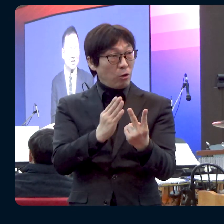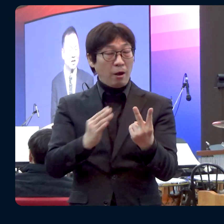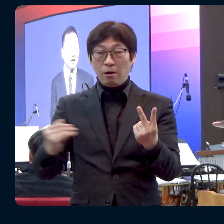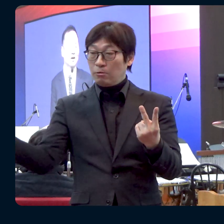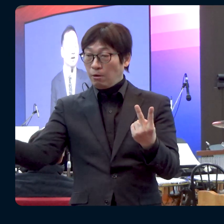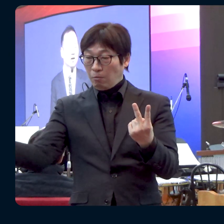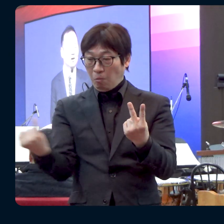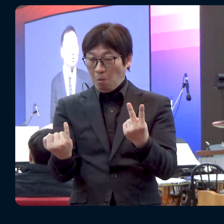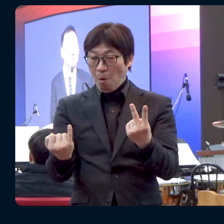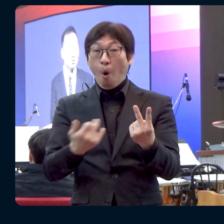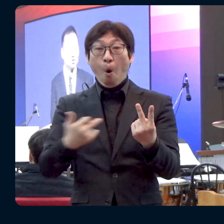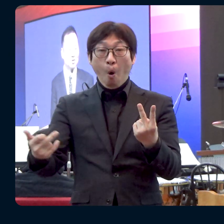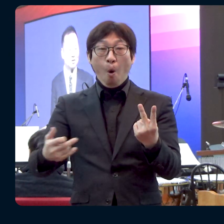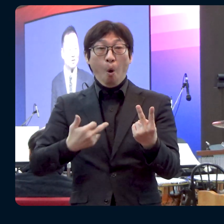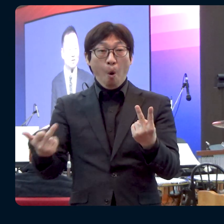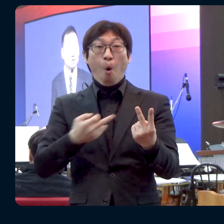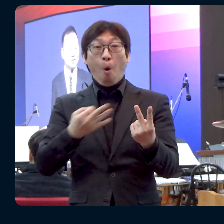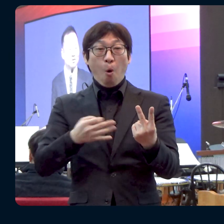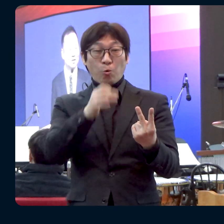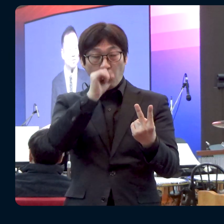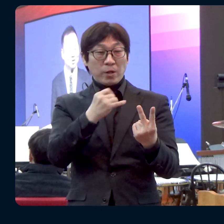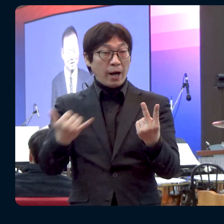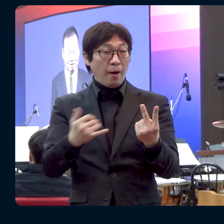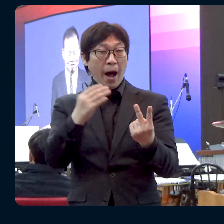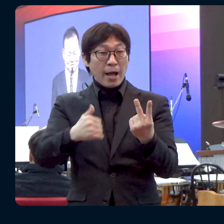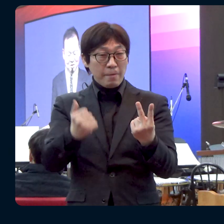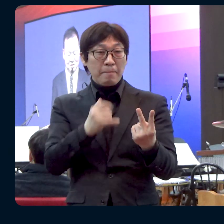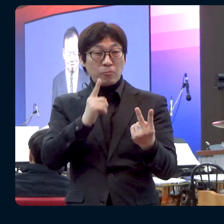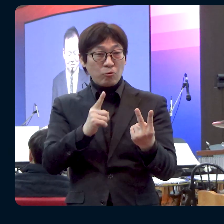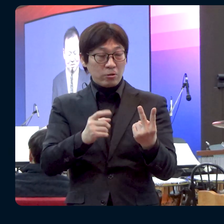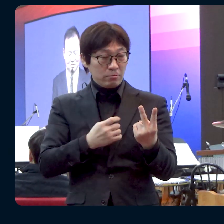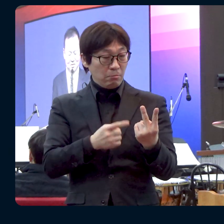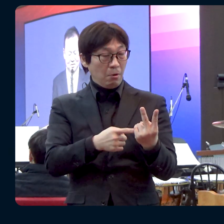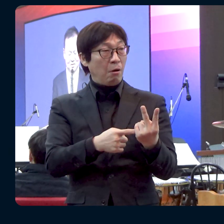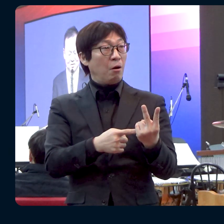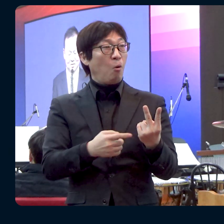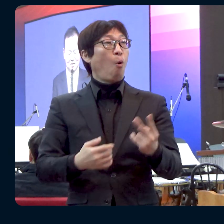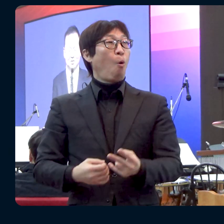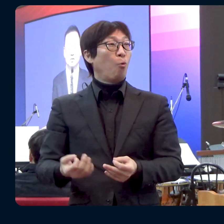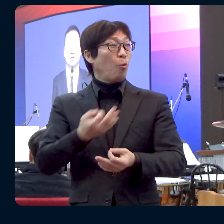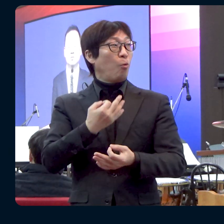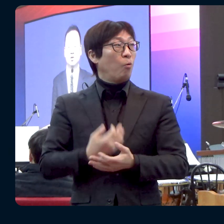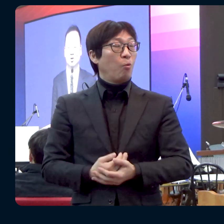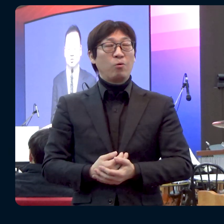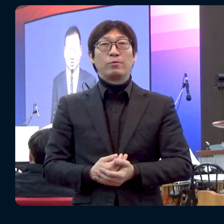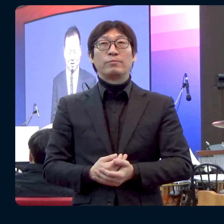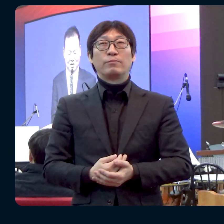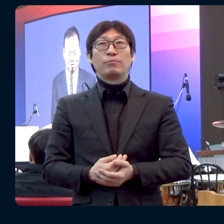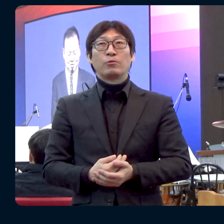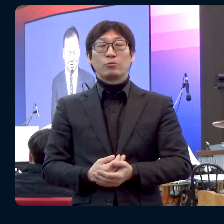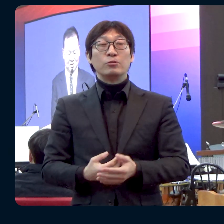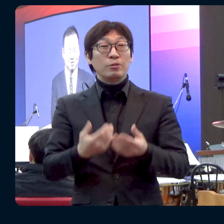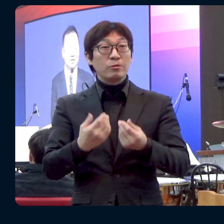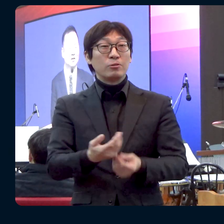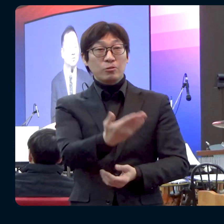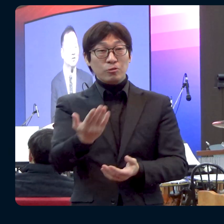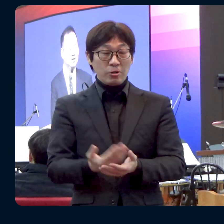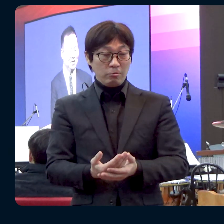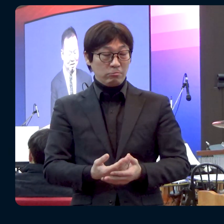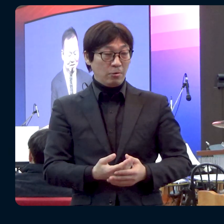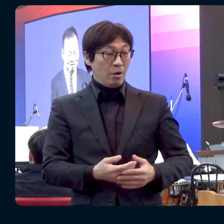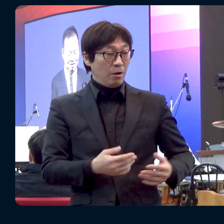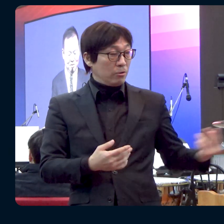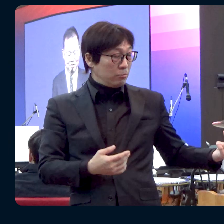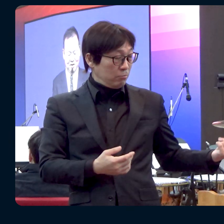말은 꼭 그래 하고 믿어주는 그런 사람이었다라는 것이죠. 그런 사람이 여러분들을 따라오면서 이